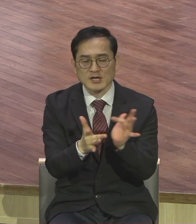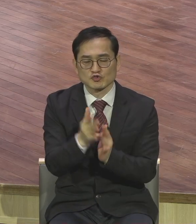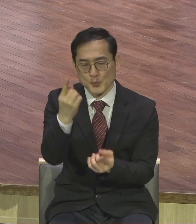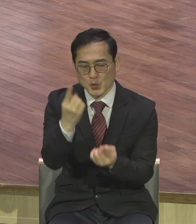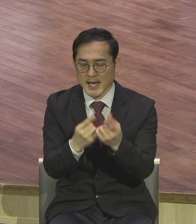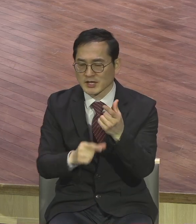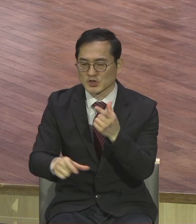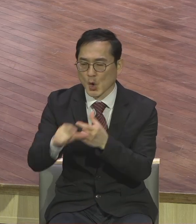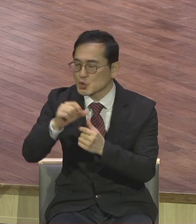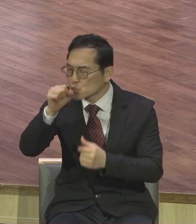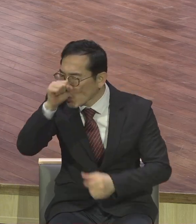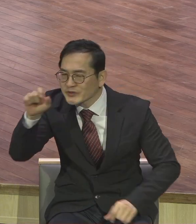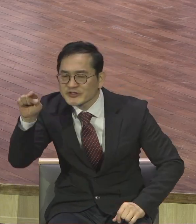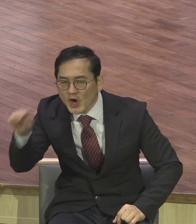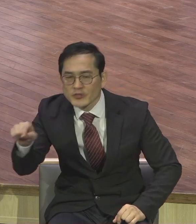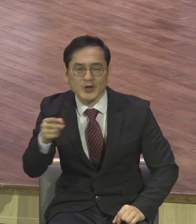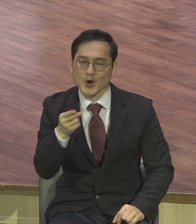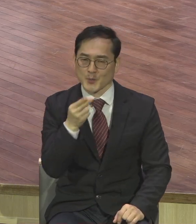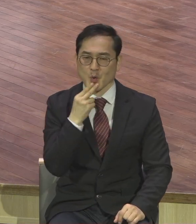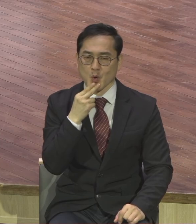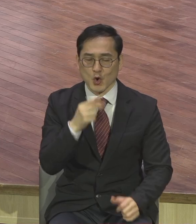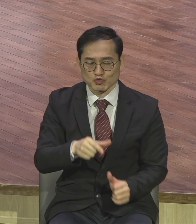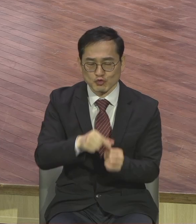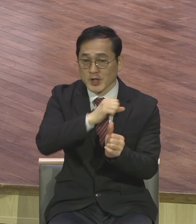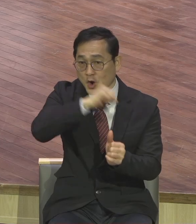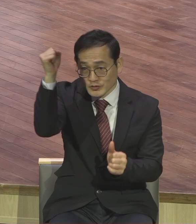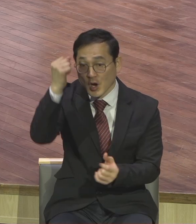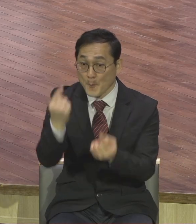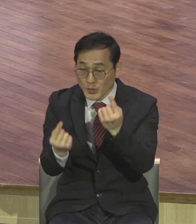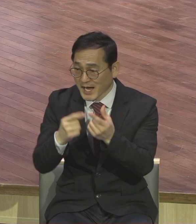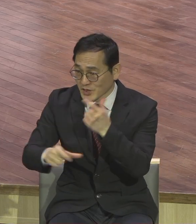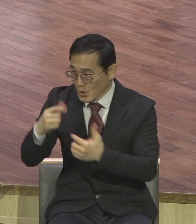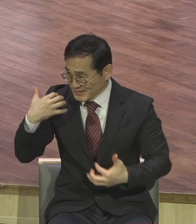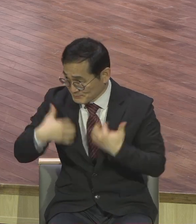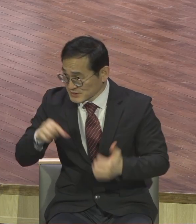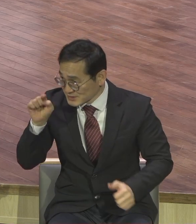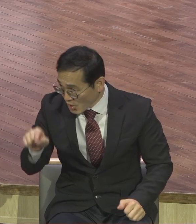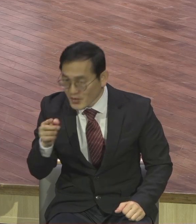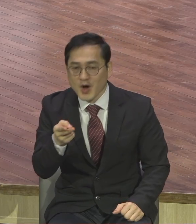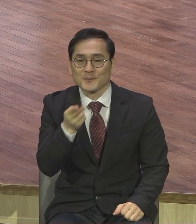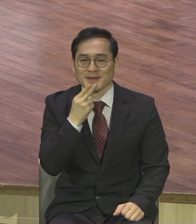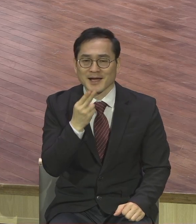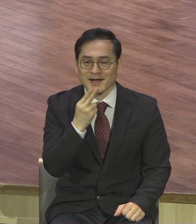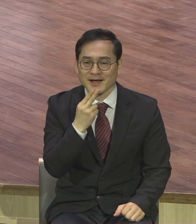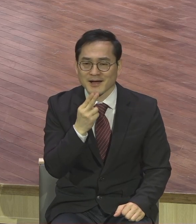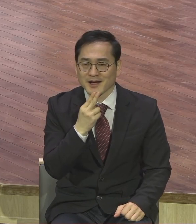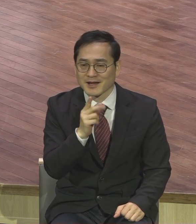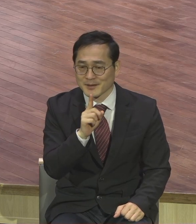예수보다 더 좋은 거 없고 구원 얻은 것보다 더 기쁜 거 없다.